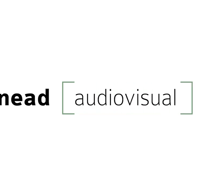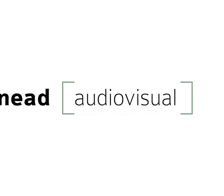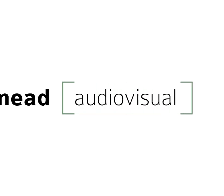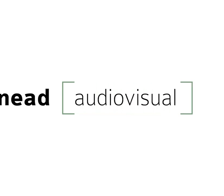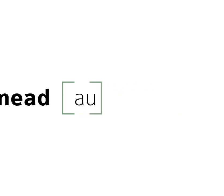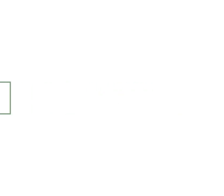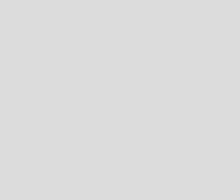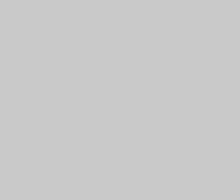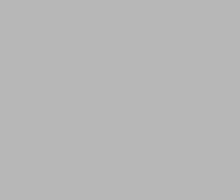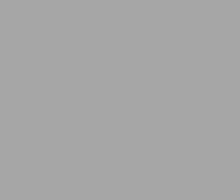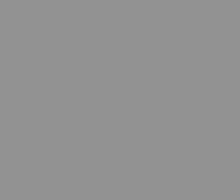Legenda Zanotto